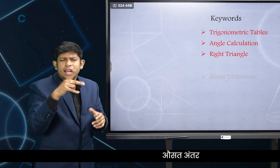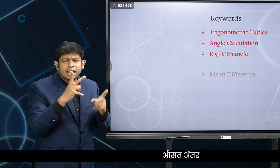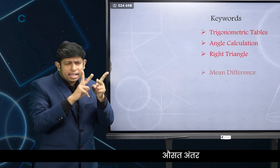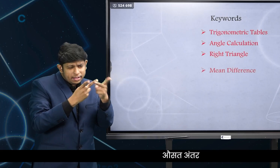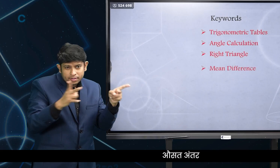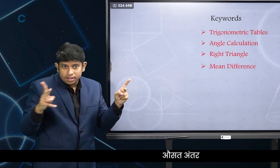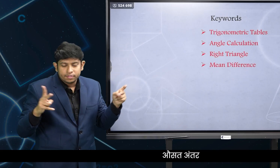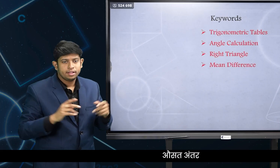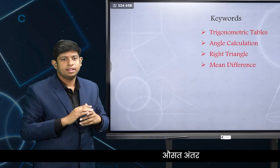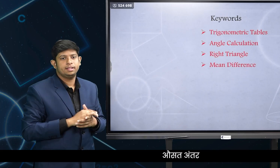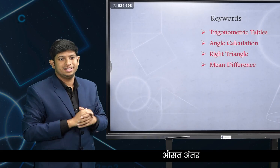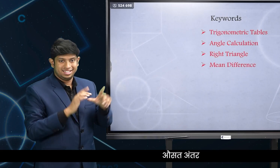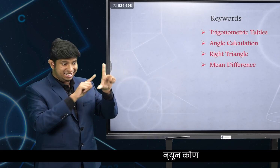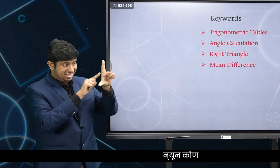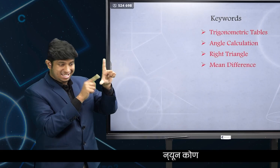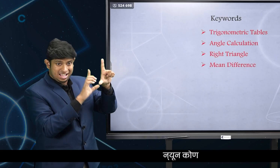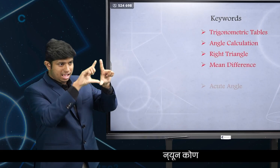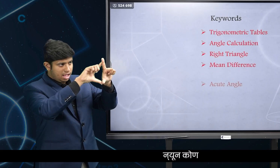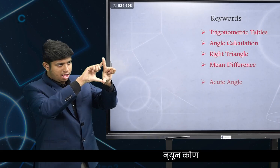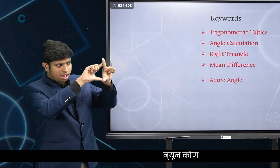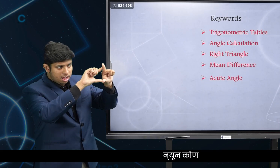औसत अंतर, न्यून कोण,